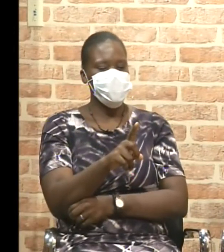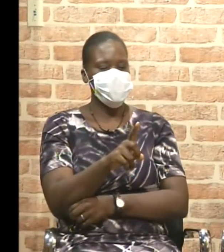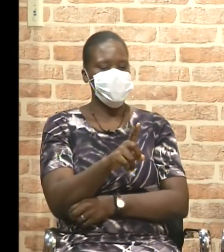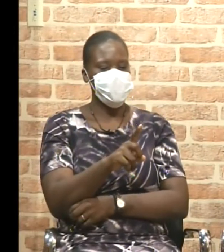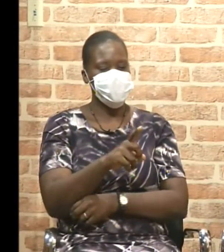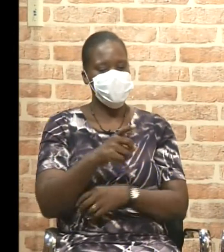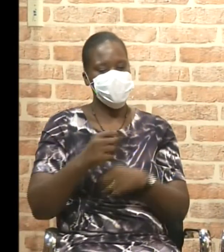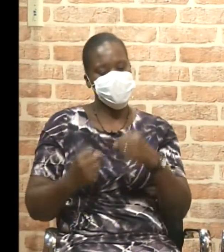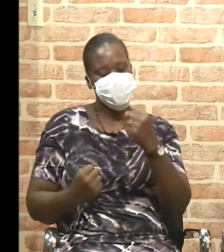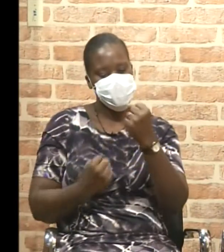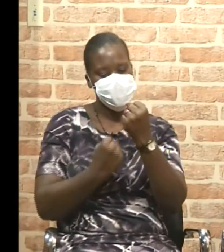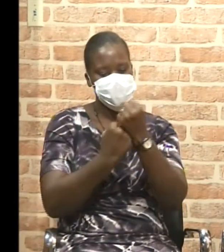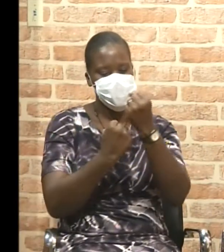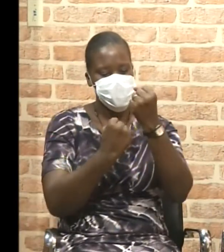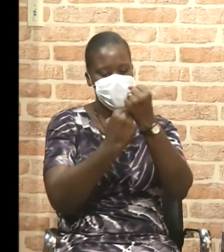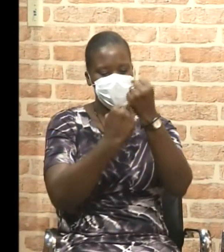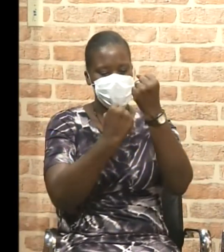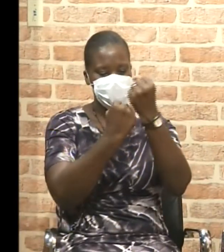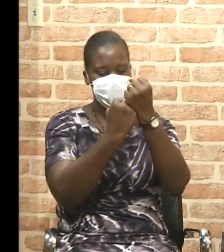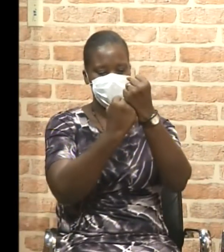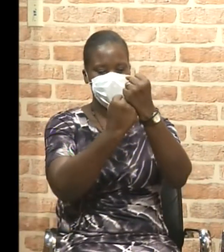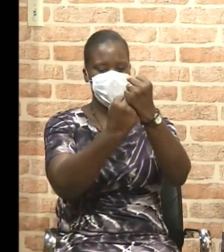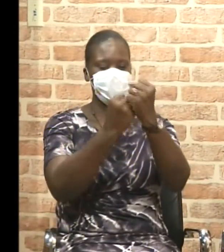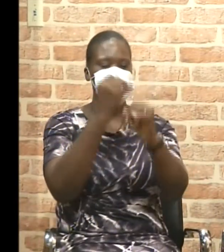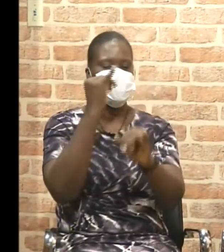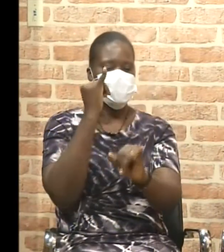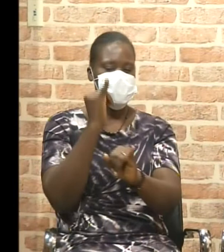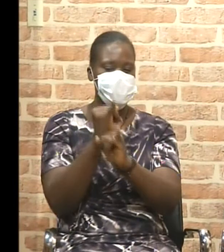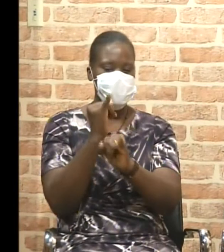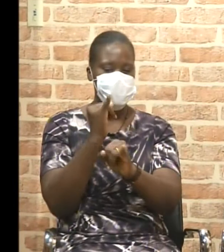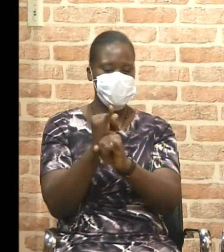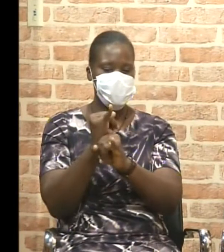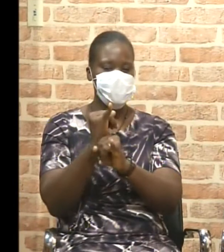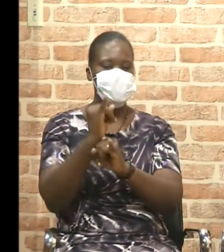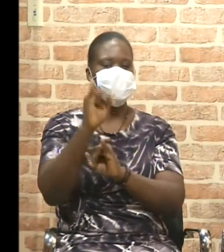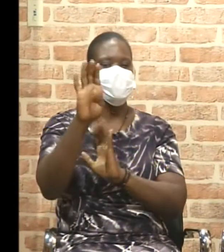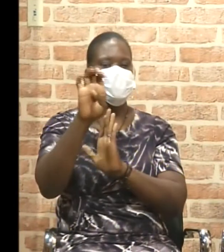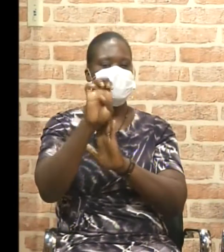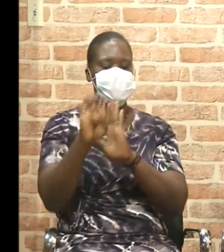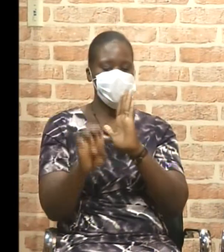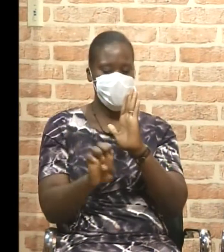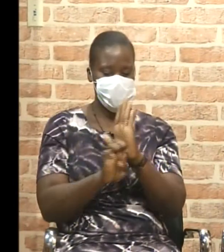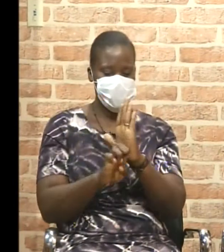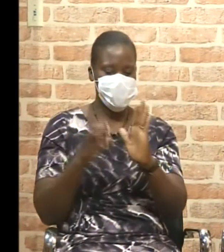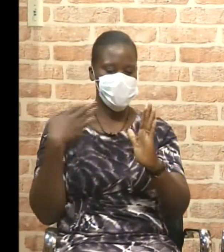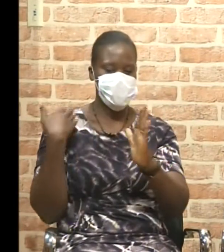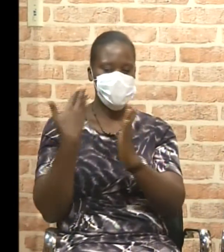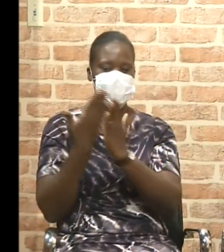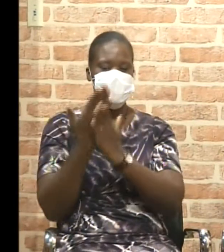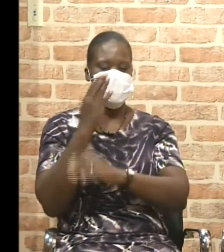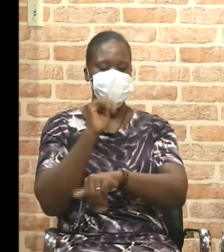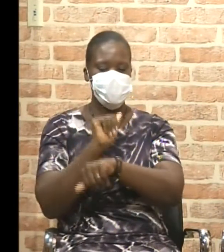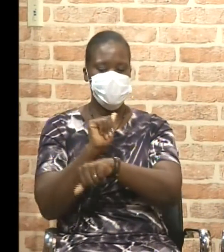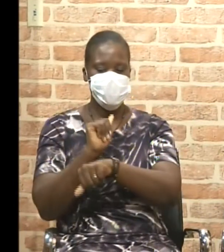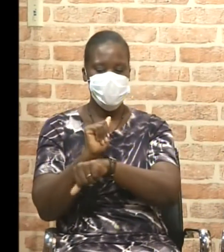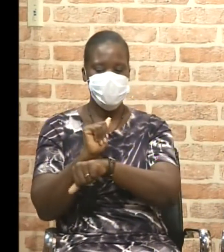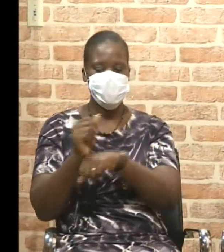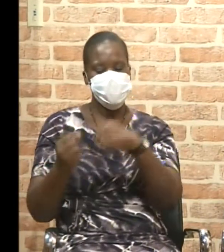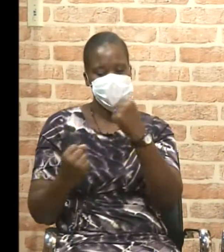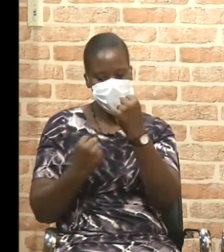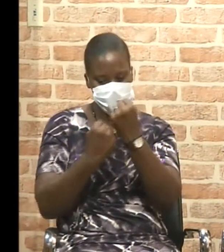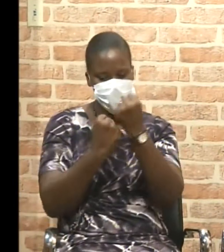capable renforcer capacité institution en tant que telle. Et puis pour nous arriver à travailler tout sur